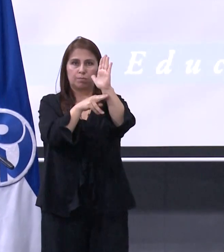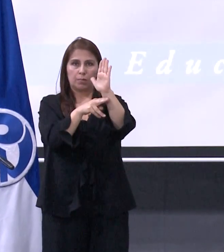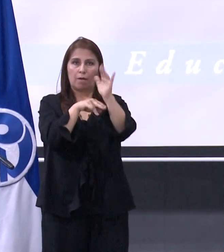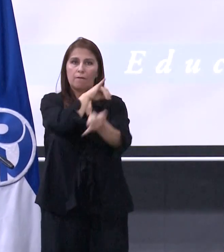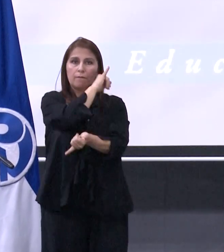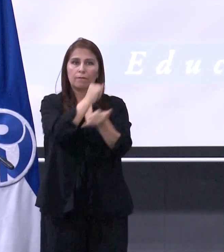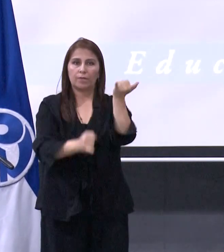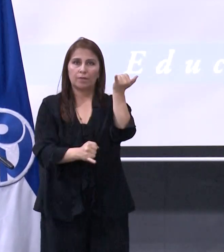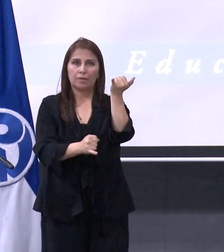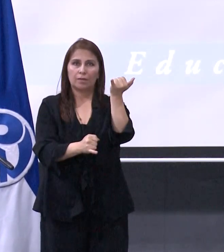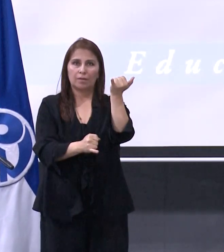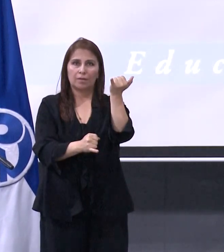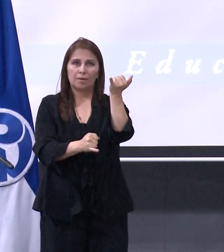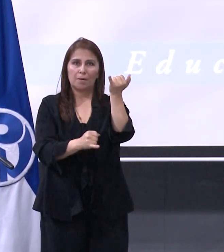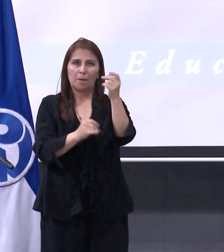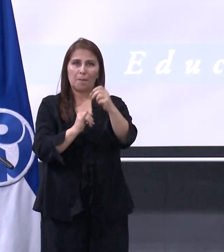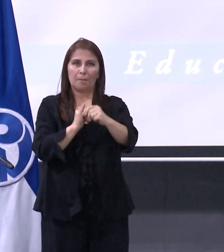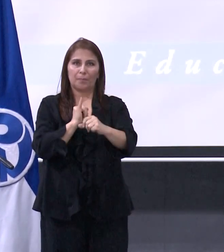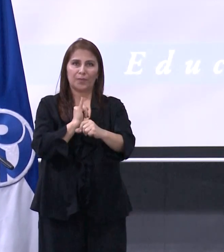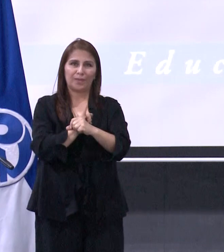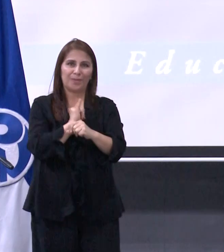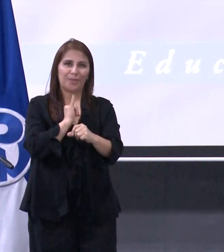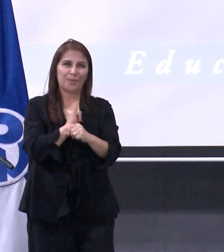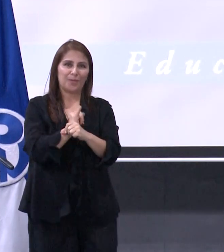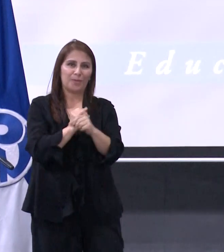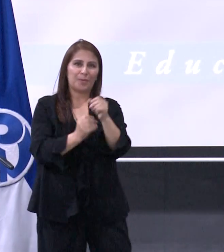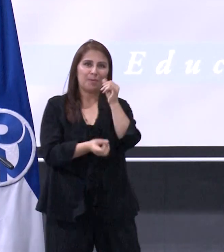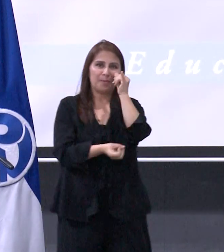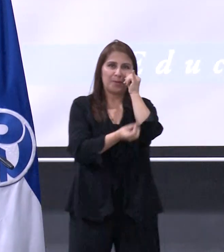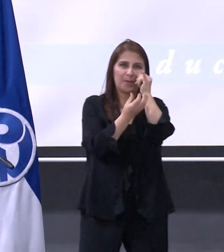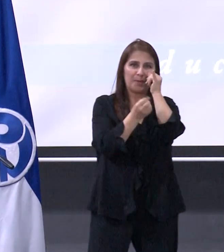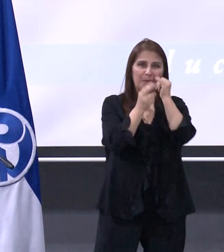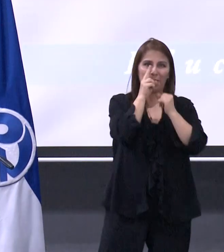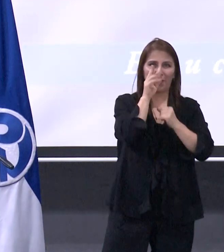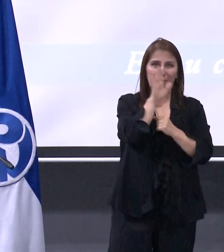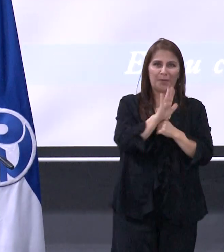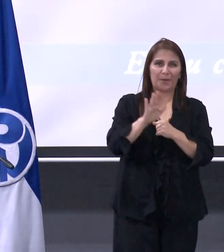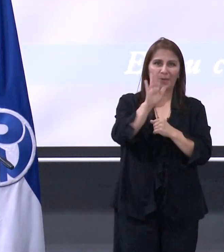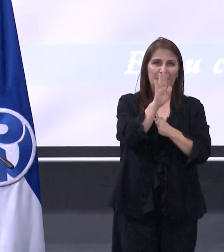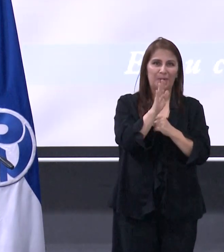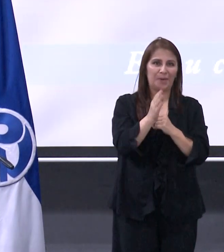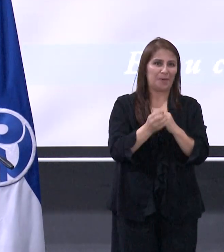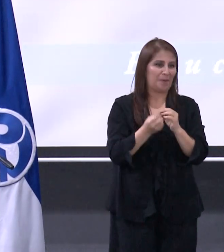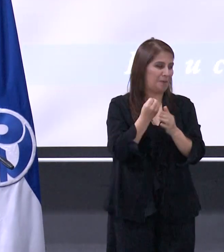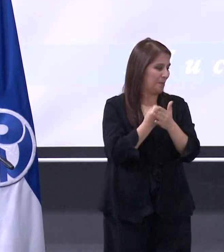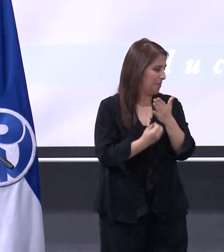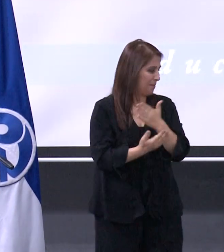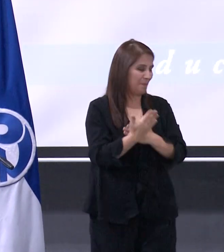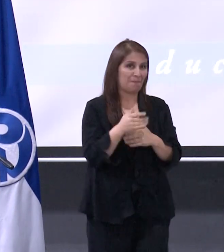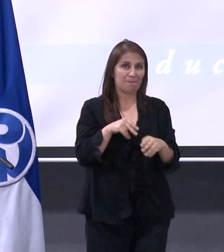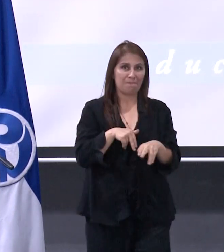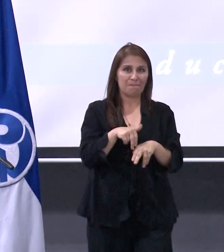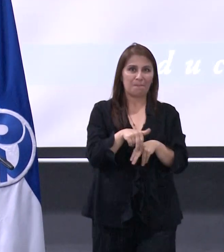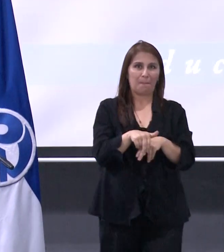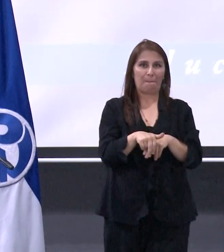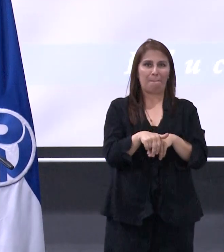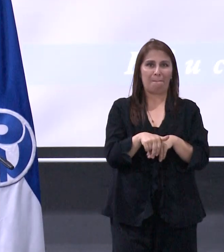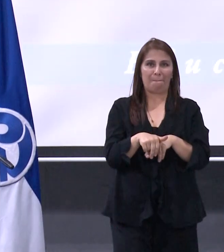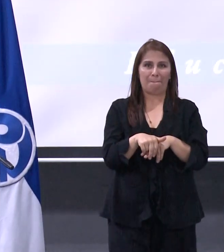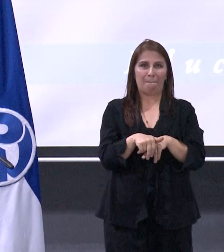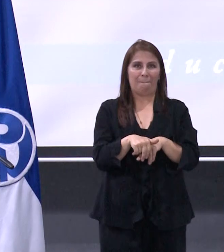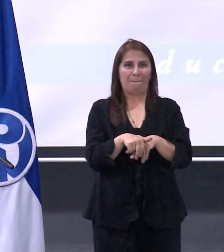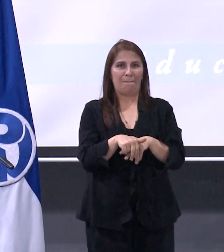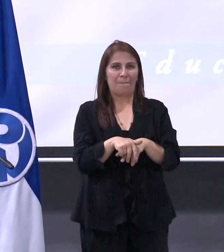creación del instituto pedagógico nacional para señoritas el cual estuvo en